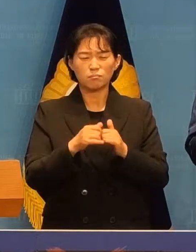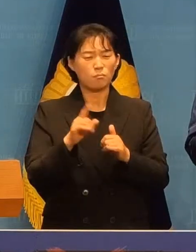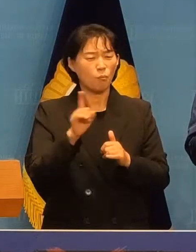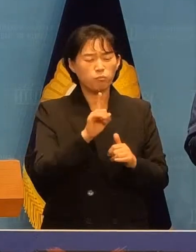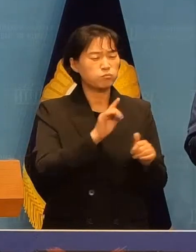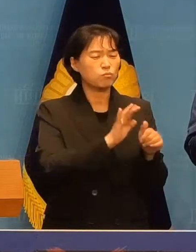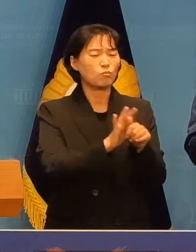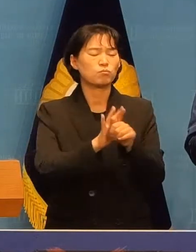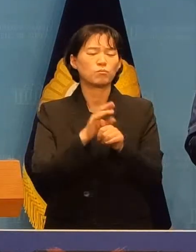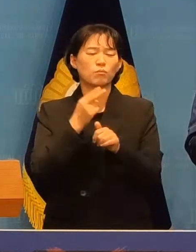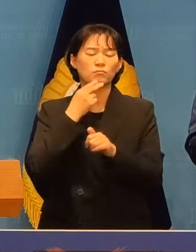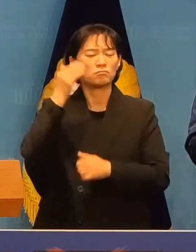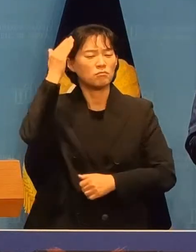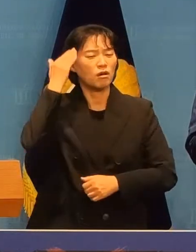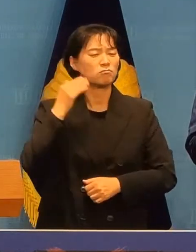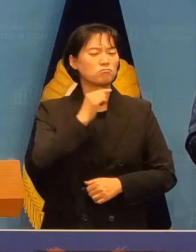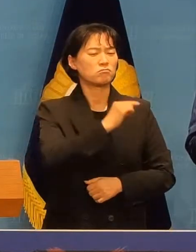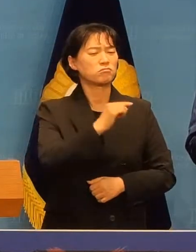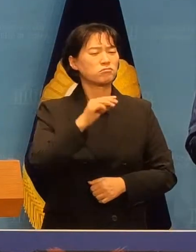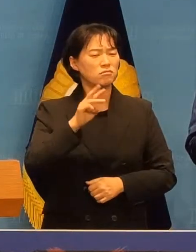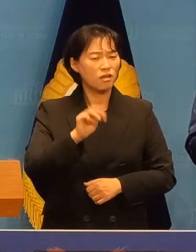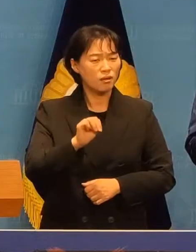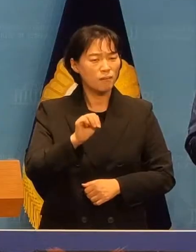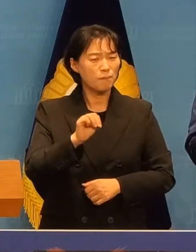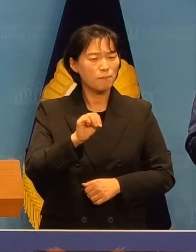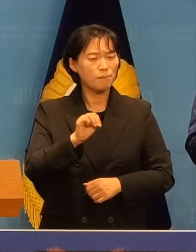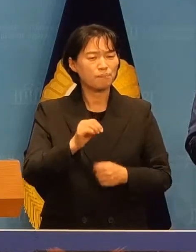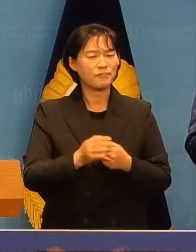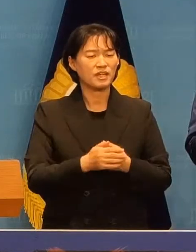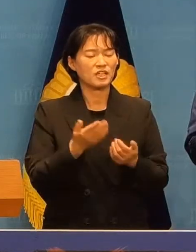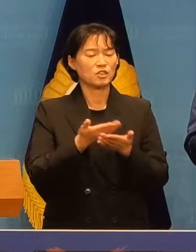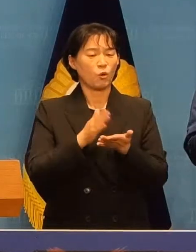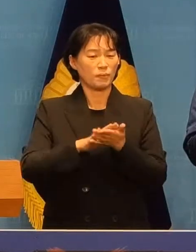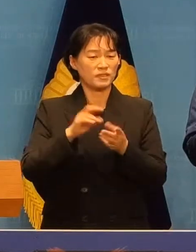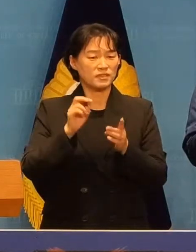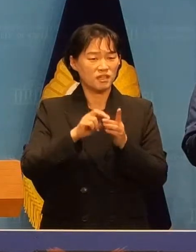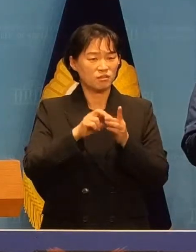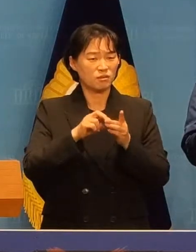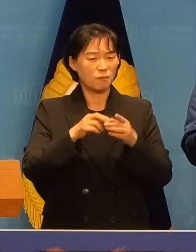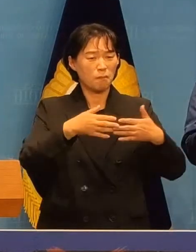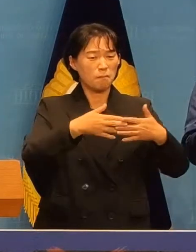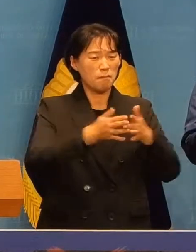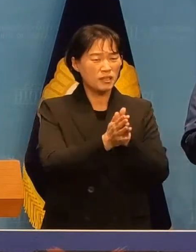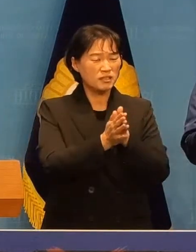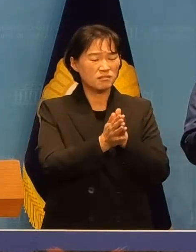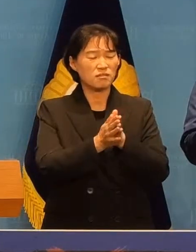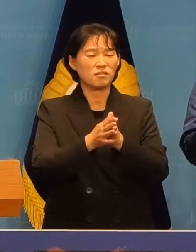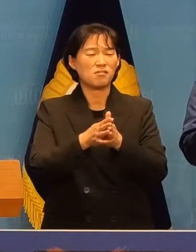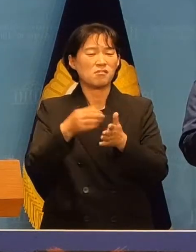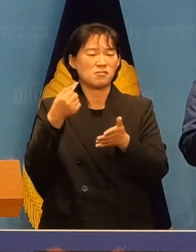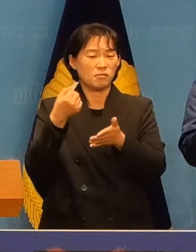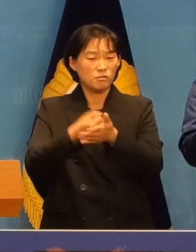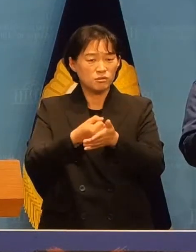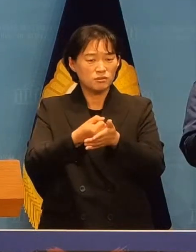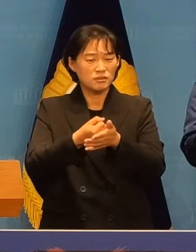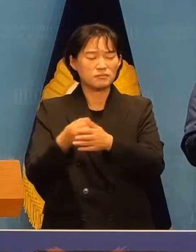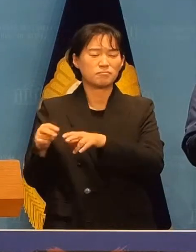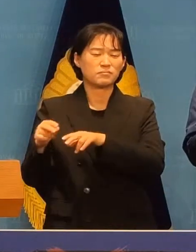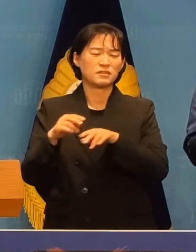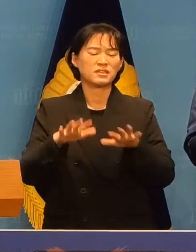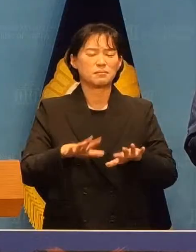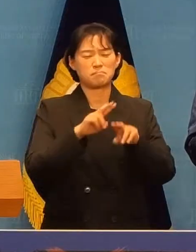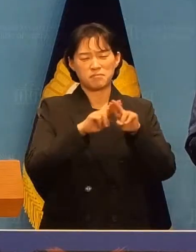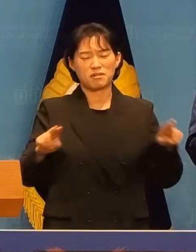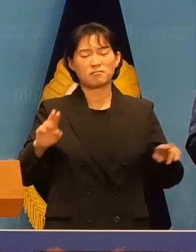되지 않는 한국GM 직영정비센터 폐쇄 결정은 즉각 철회되어야 합니다.